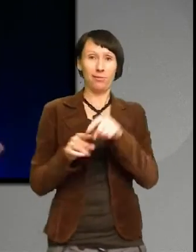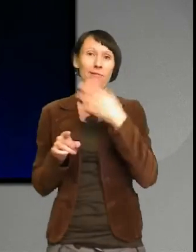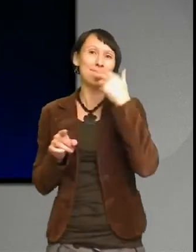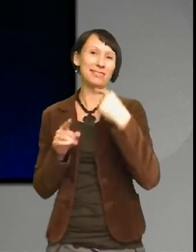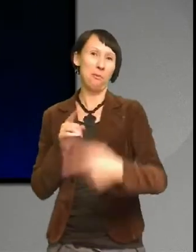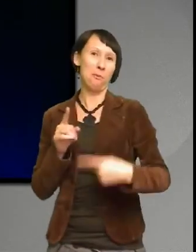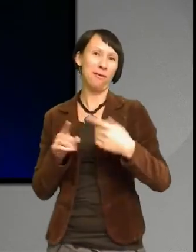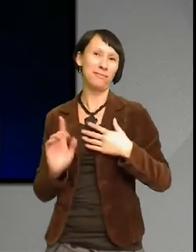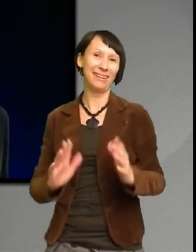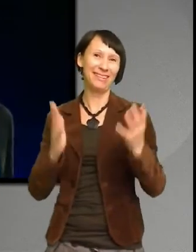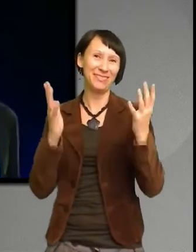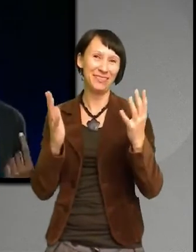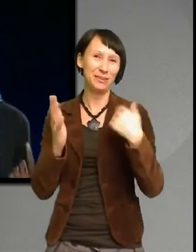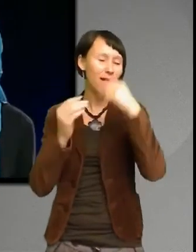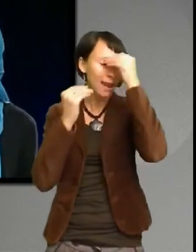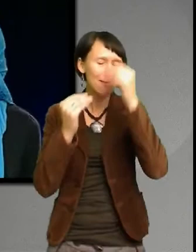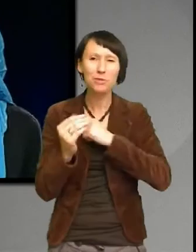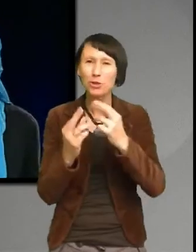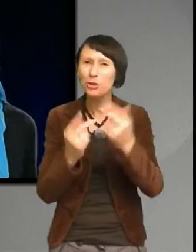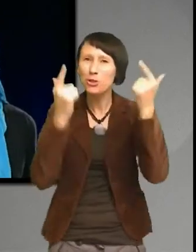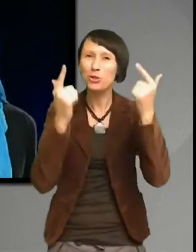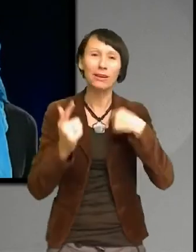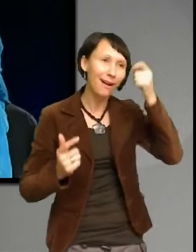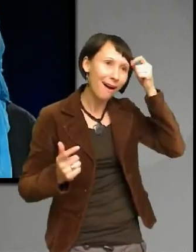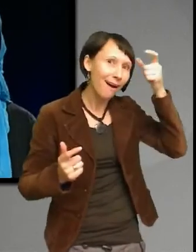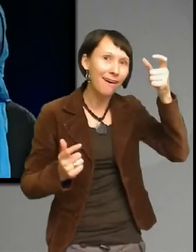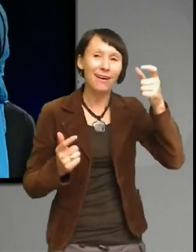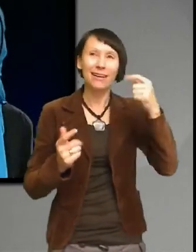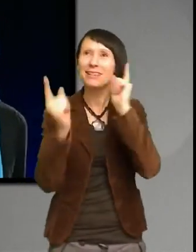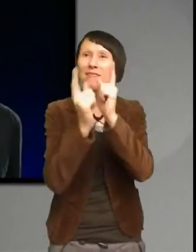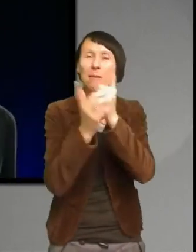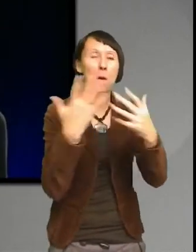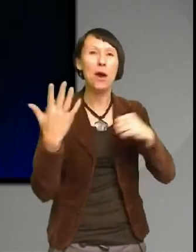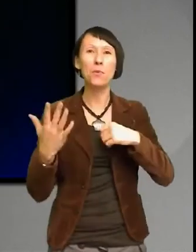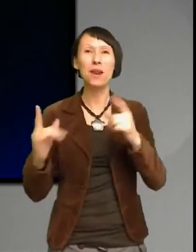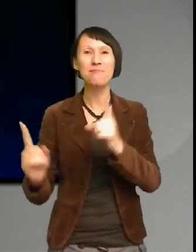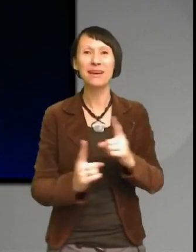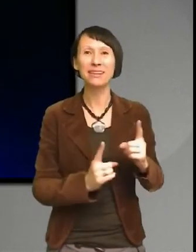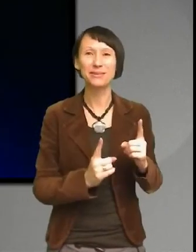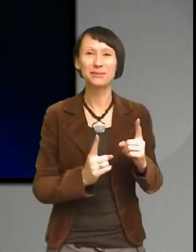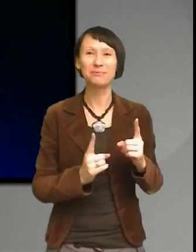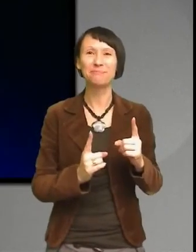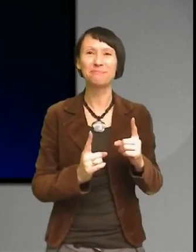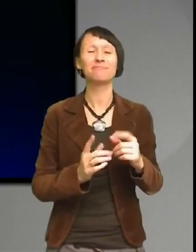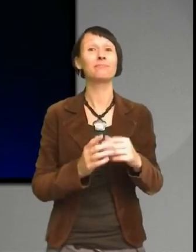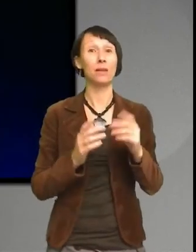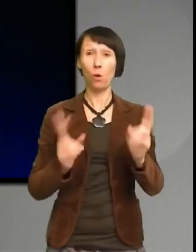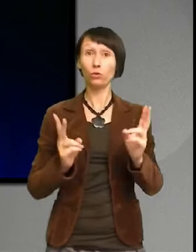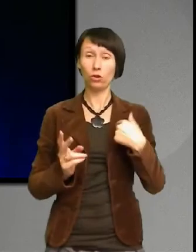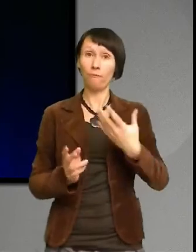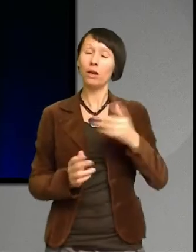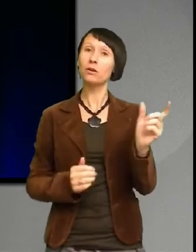lärde mig så mycket nytt. Fick träffa många roliga personer. Men framförallt fick jag chansen att kunna